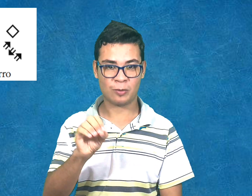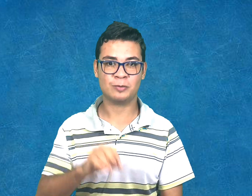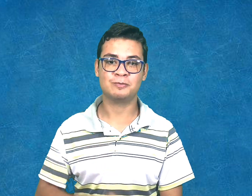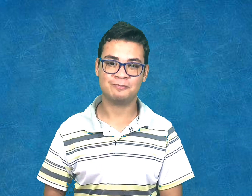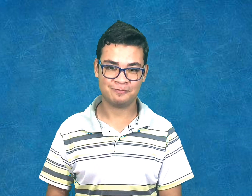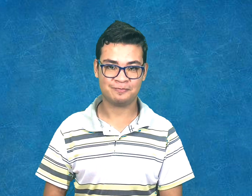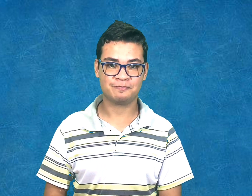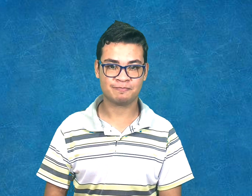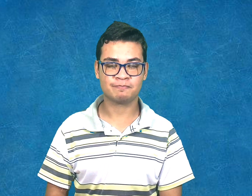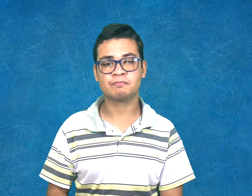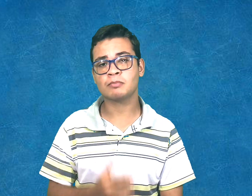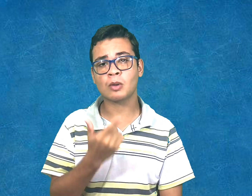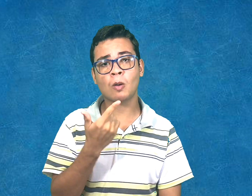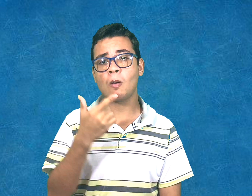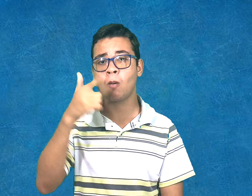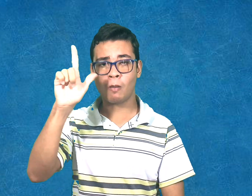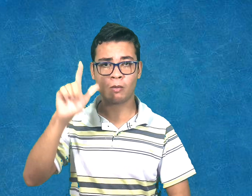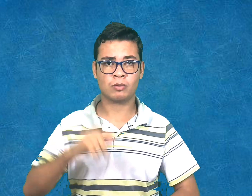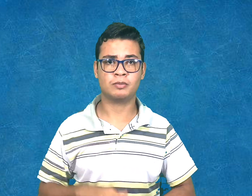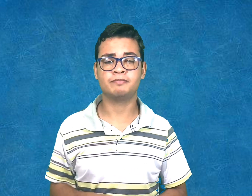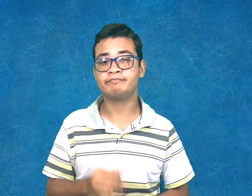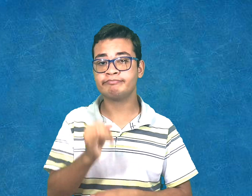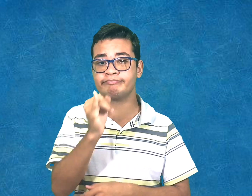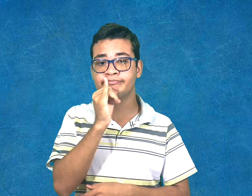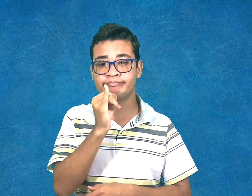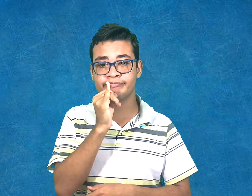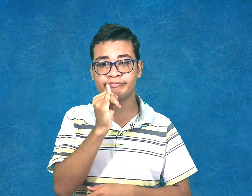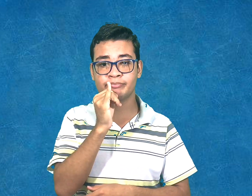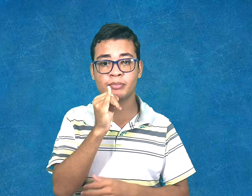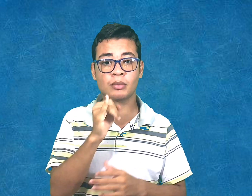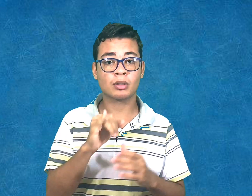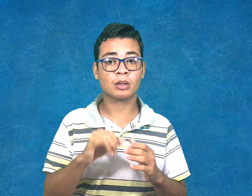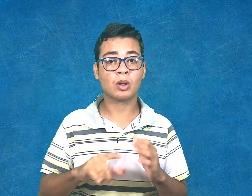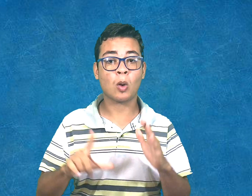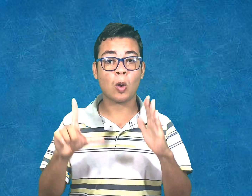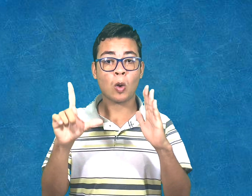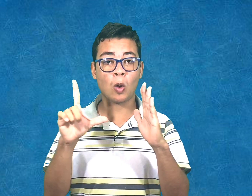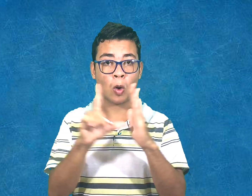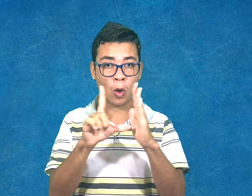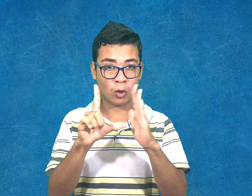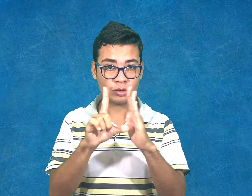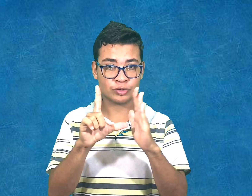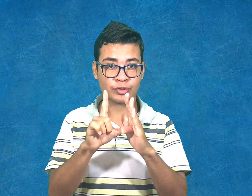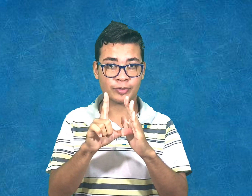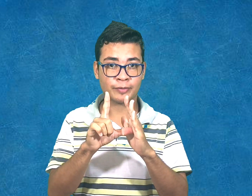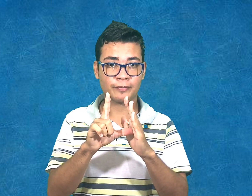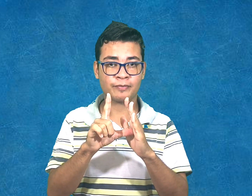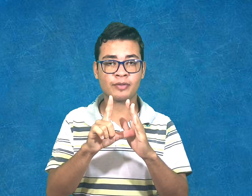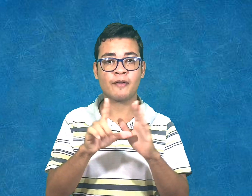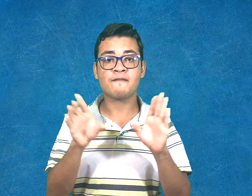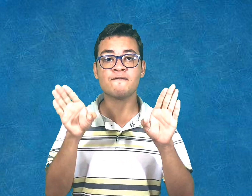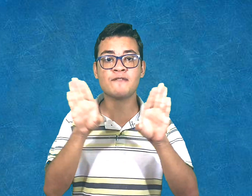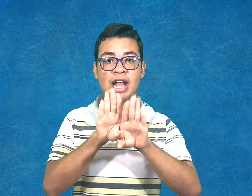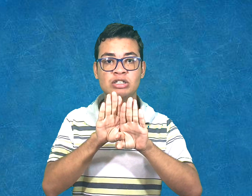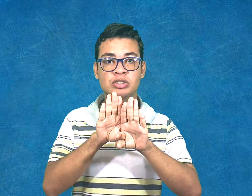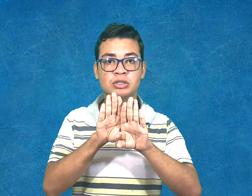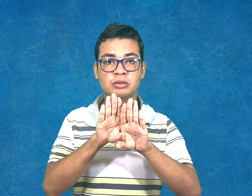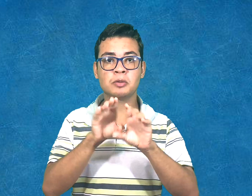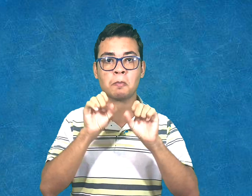Outro, por exemplo, a loja está fechando a loja. Então, posso fechar ela